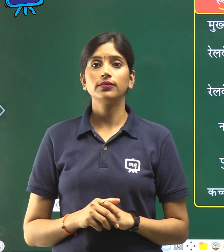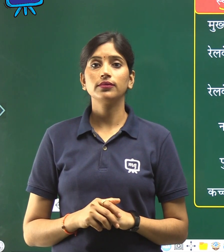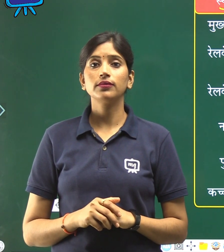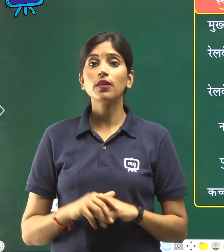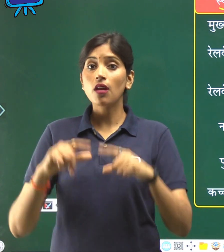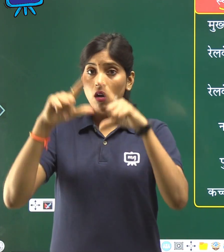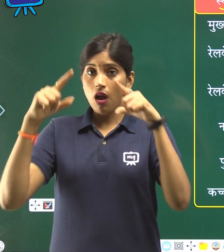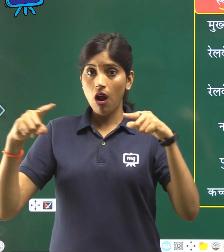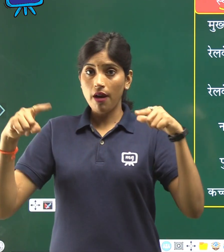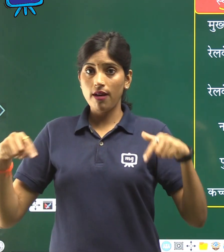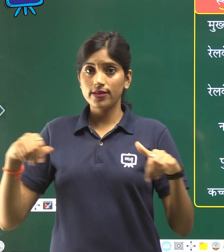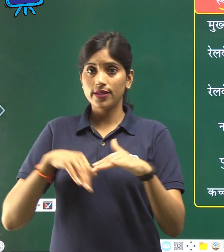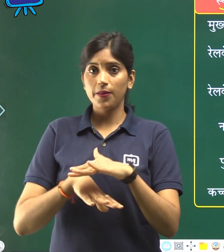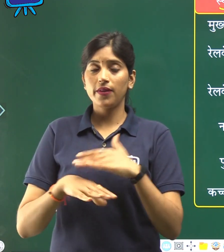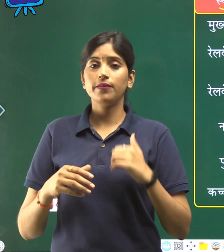नक्शे में